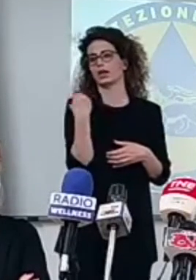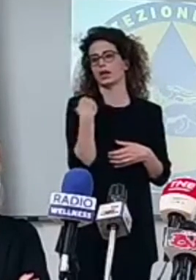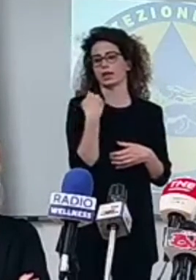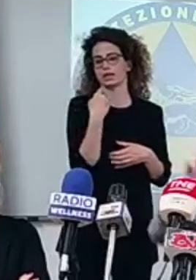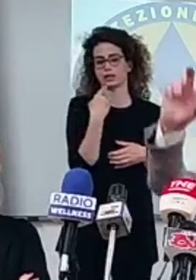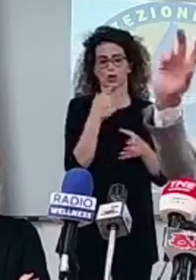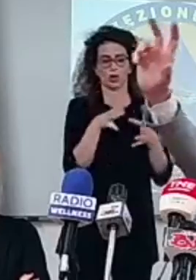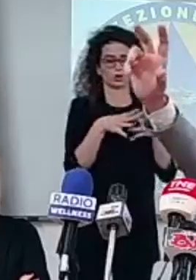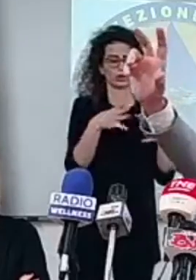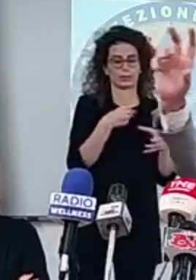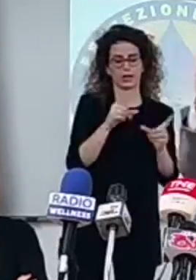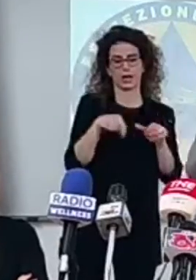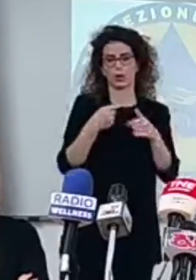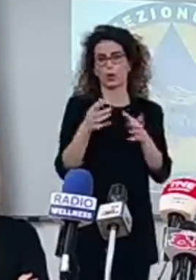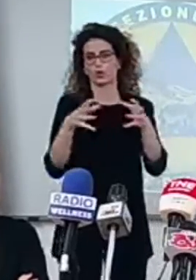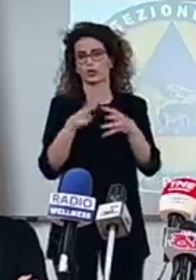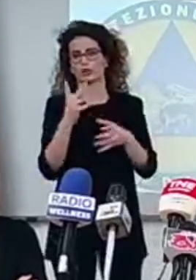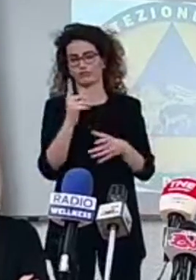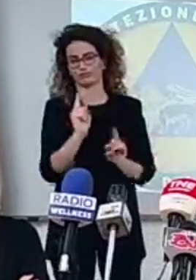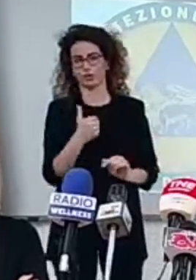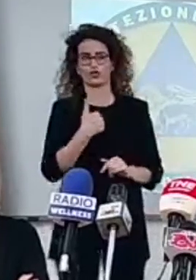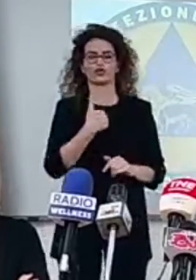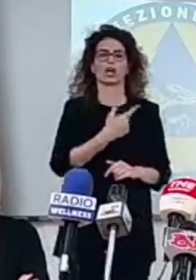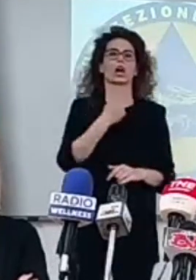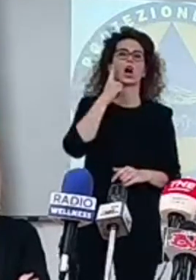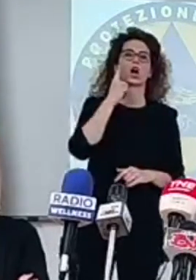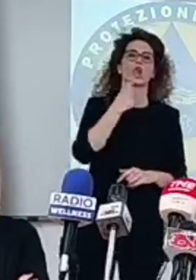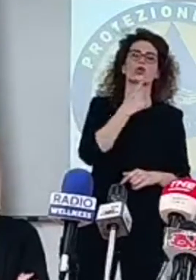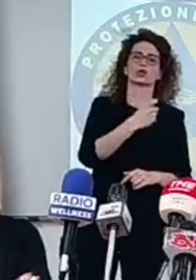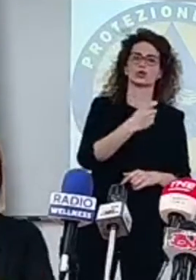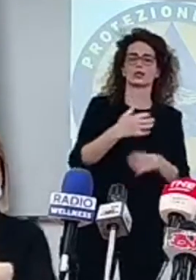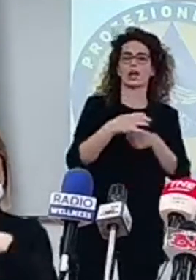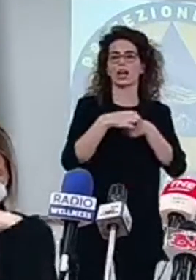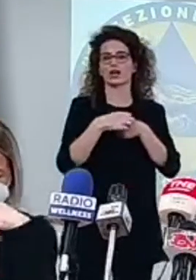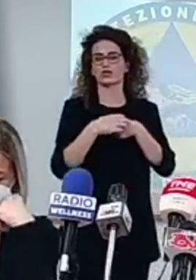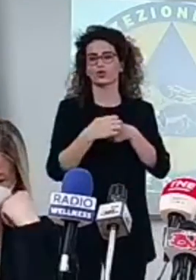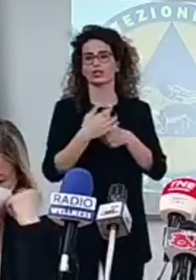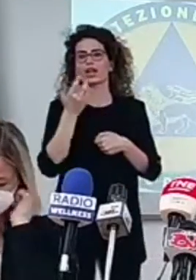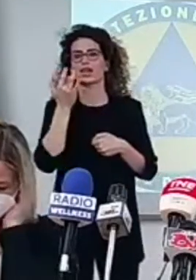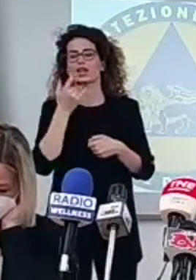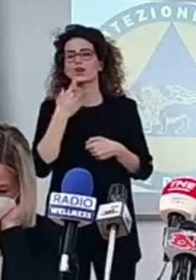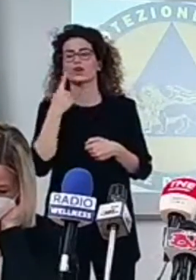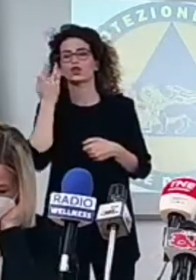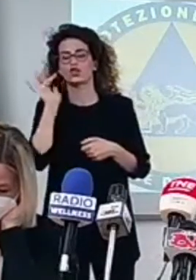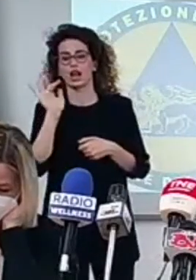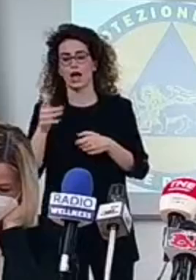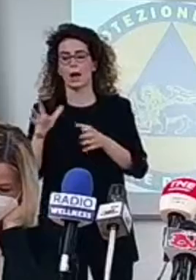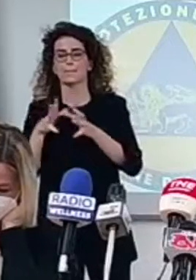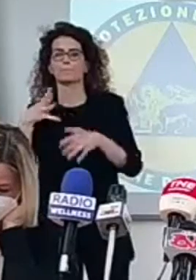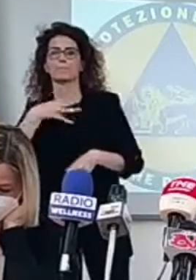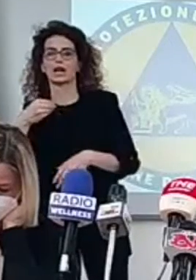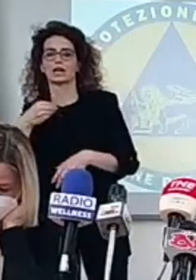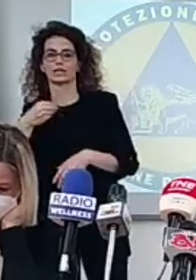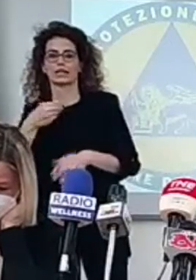trasparenti e restiamo rossa arancione giallo bianca non ce n'è un'altra quindi vuol dire che se tu vai in via anche in teoria è tutto